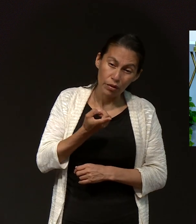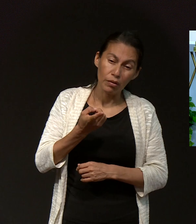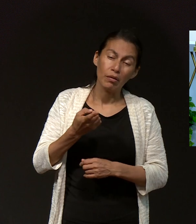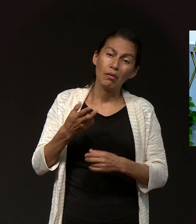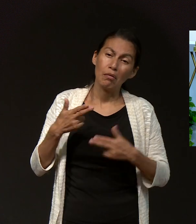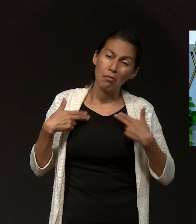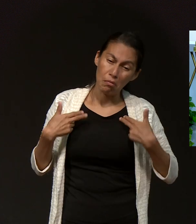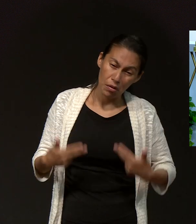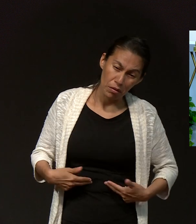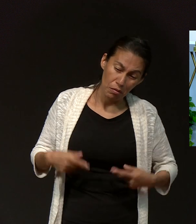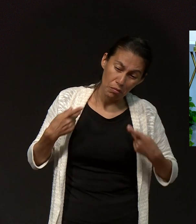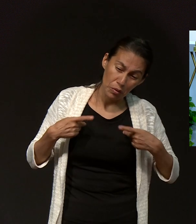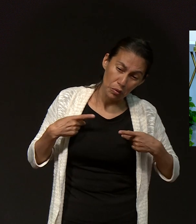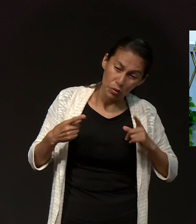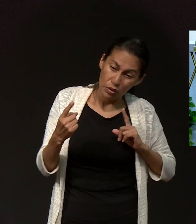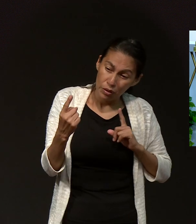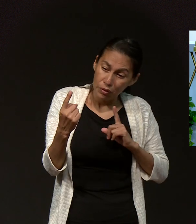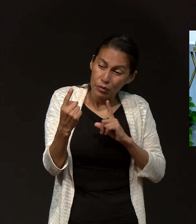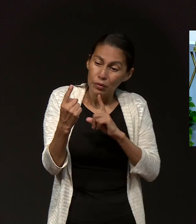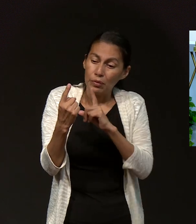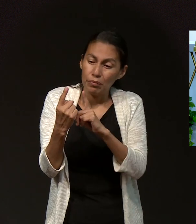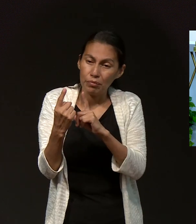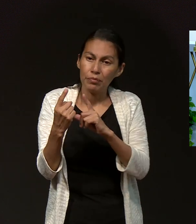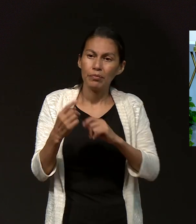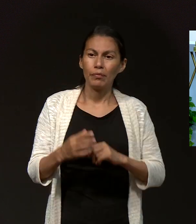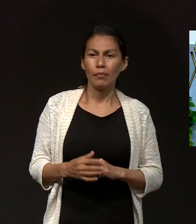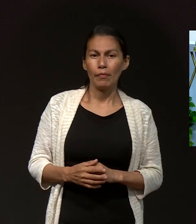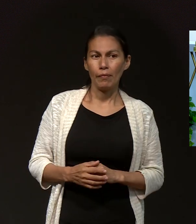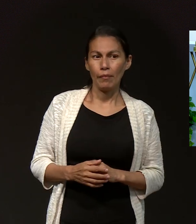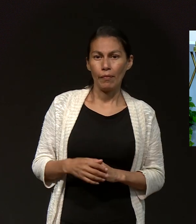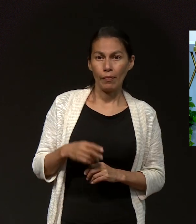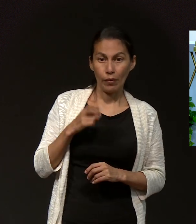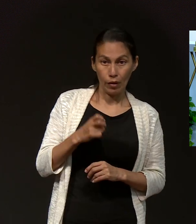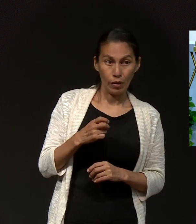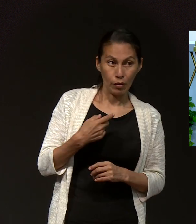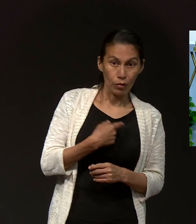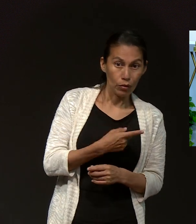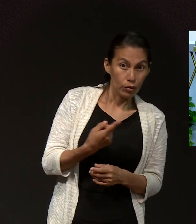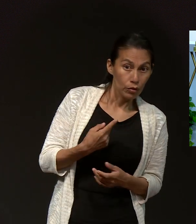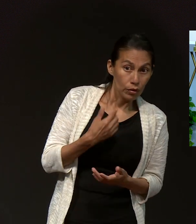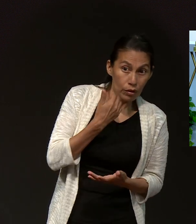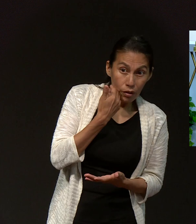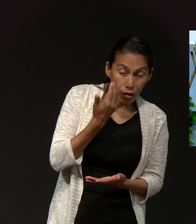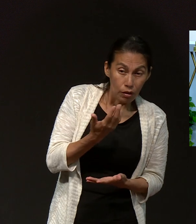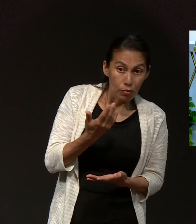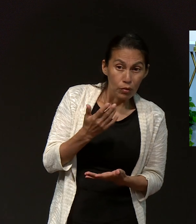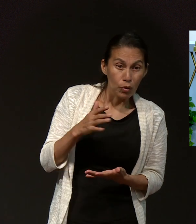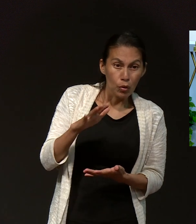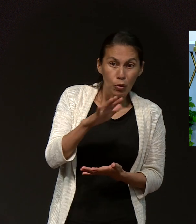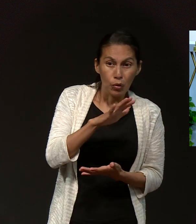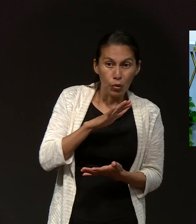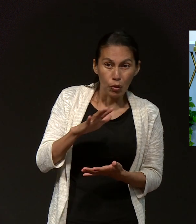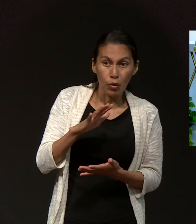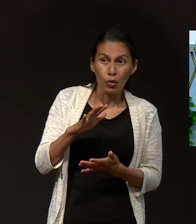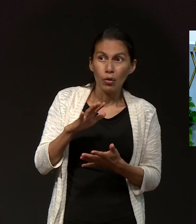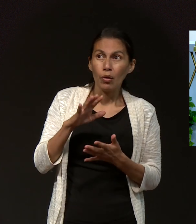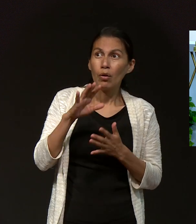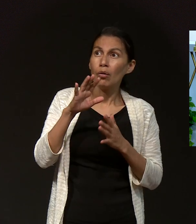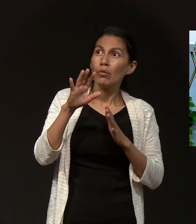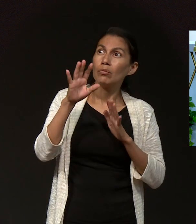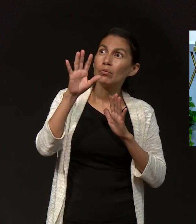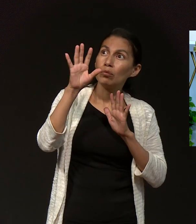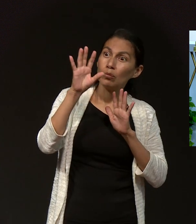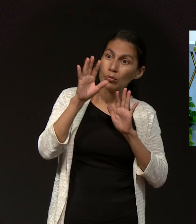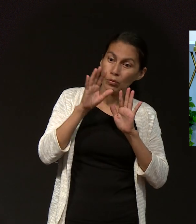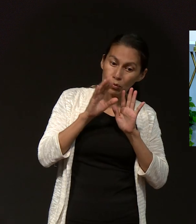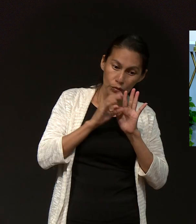disciplina muy humana, muy cercana a las personas. Y nosotros queríamos, desde el inicio, que esto se reflejara, que